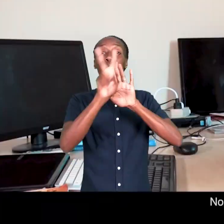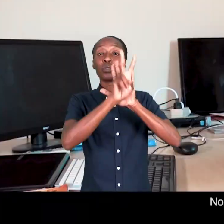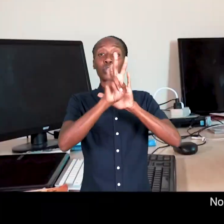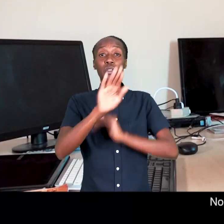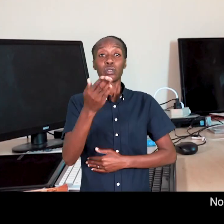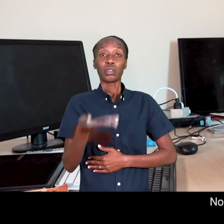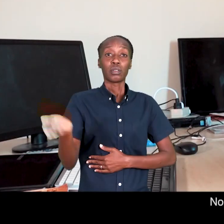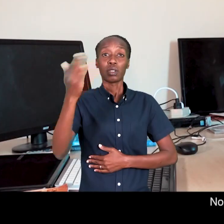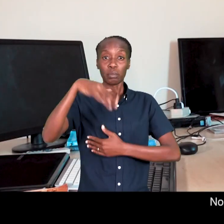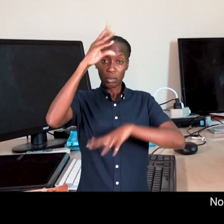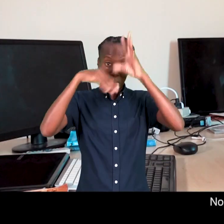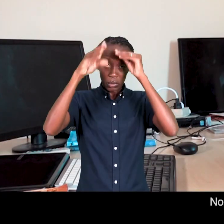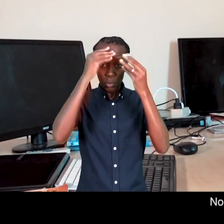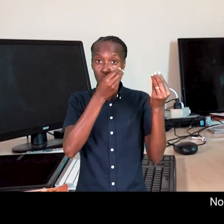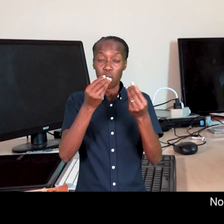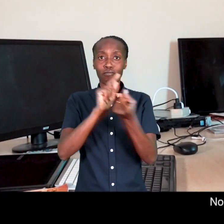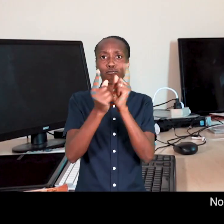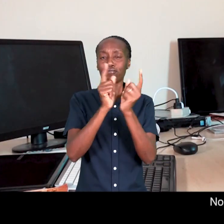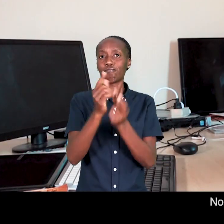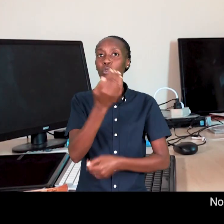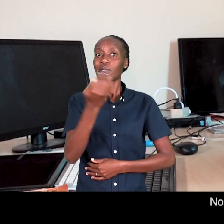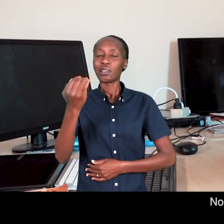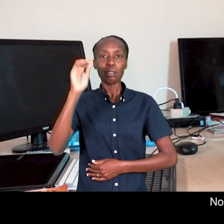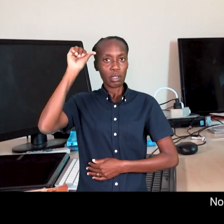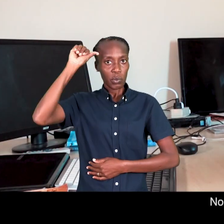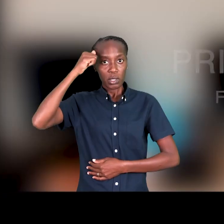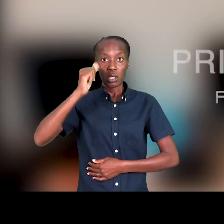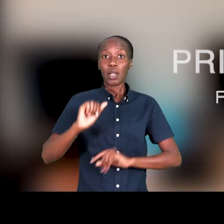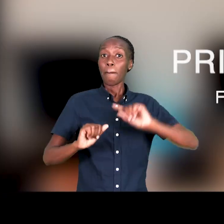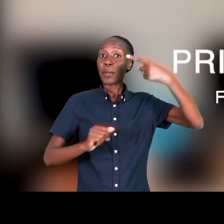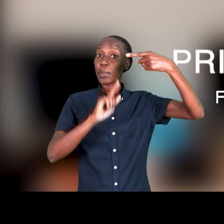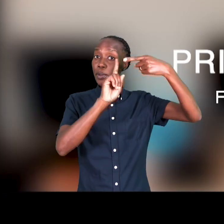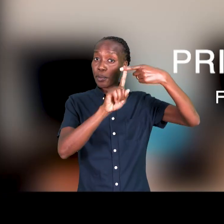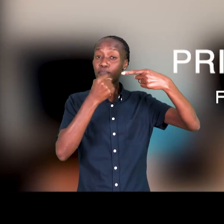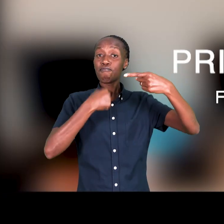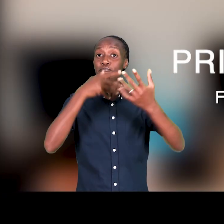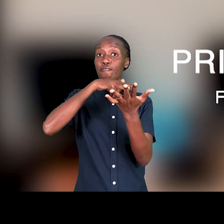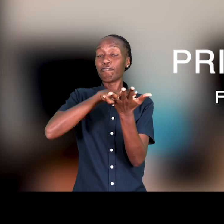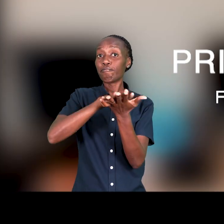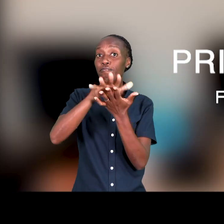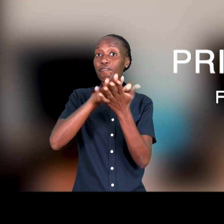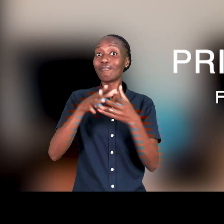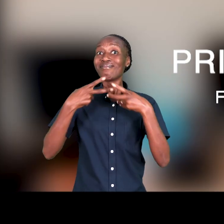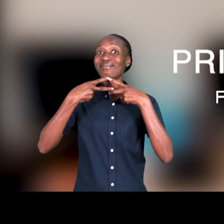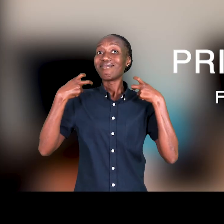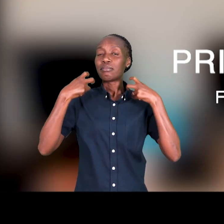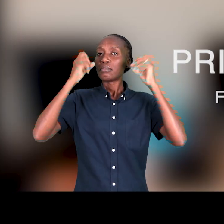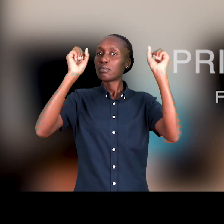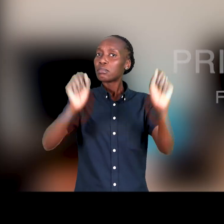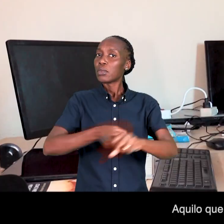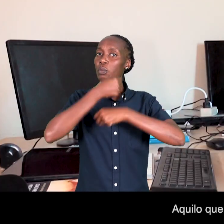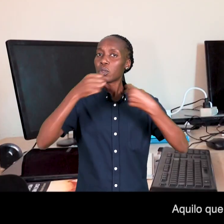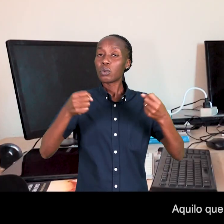No vídeo de hoje, vamos aprender como lidar com uma criança autista. A primeira dica que eu vou dar é não